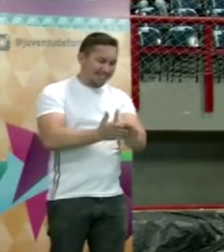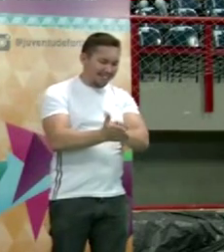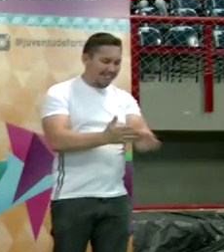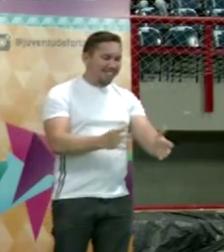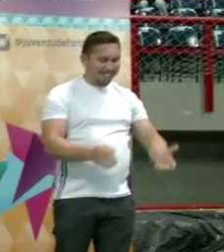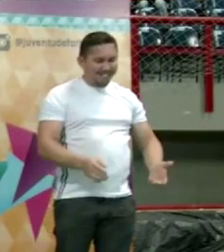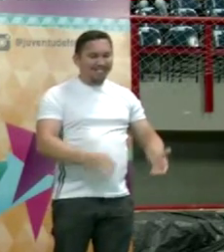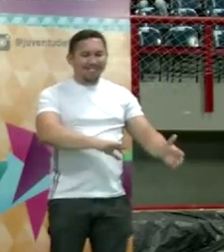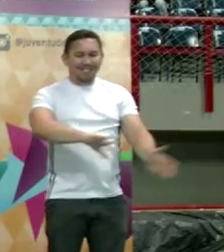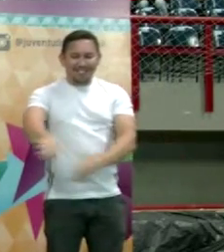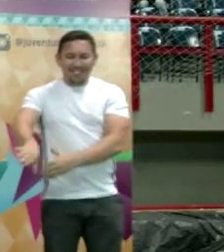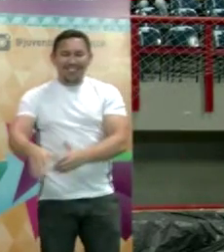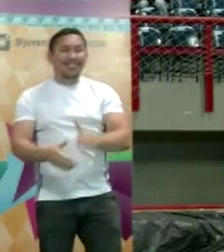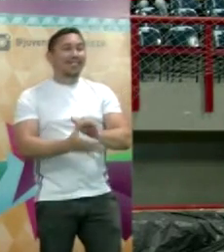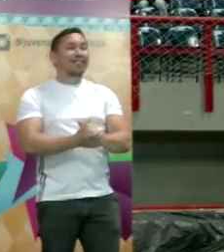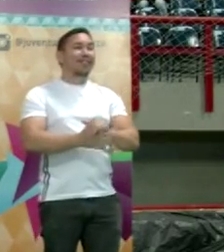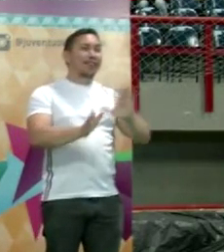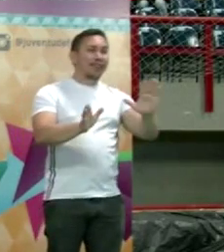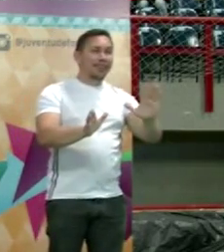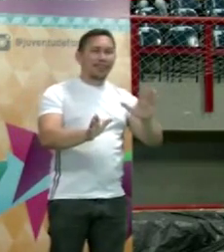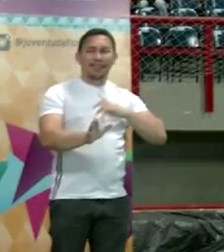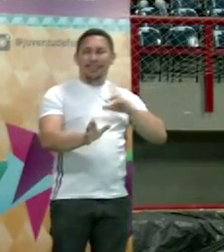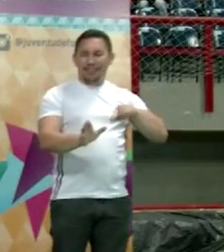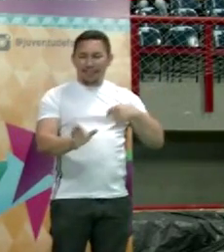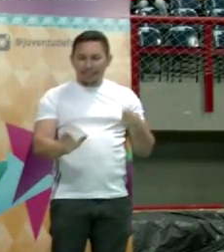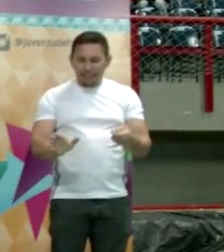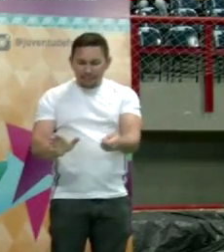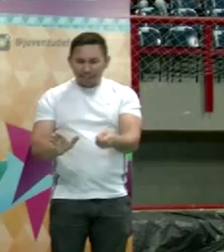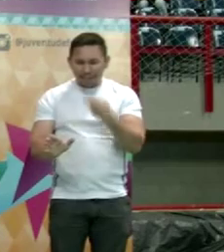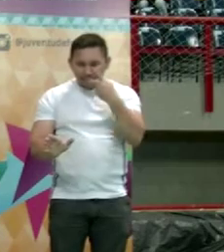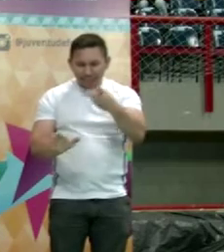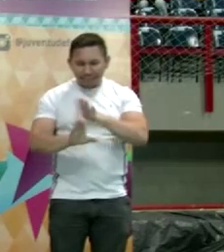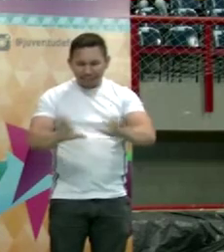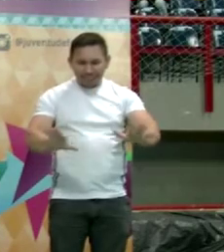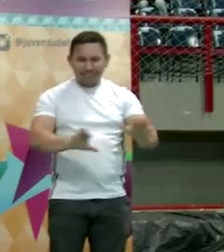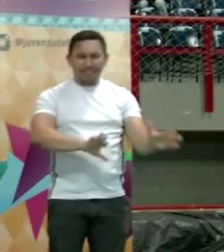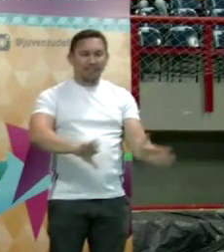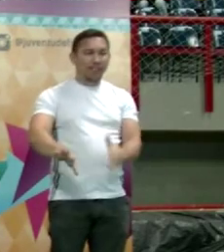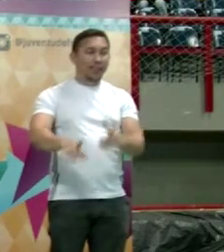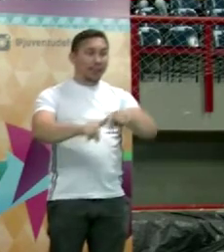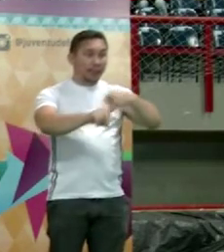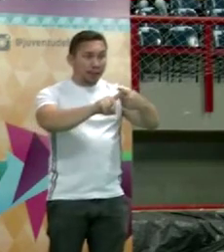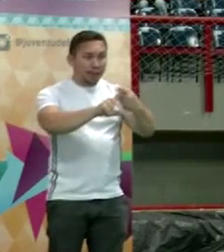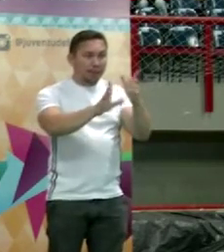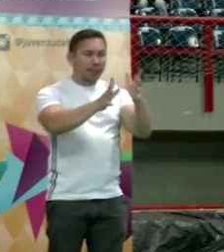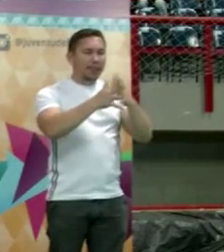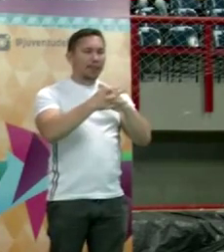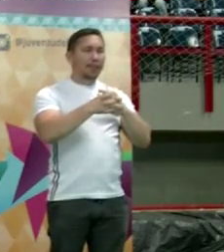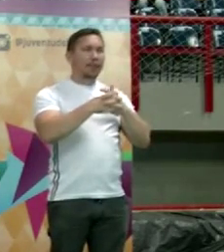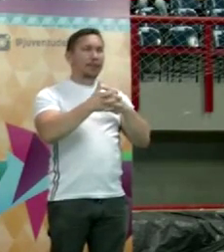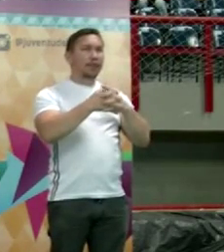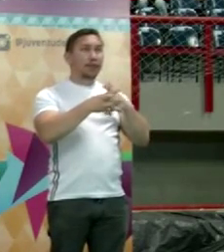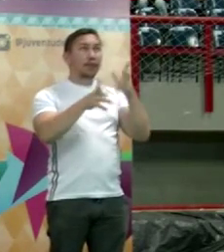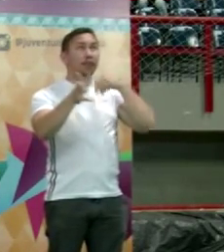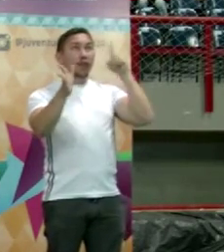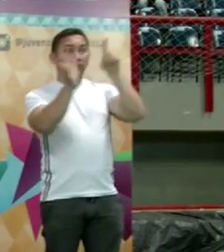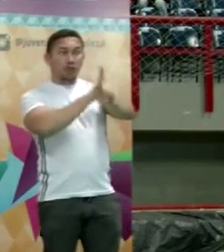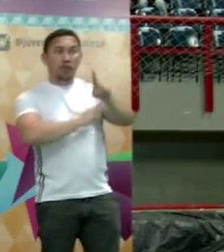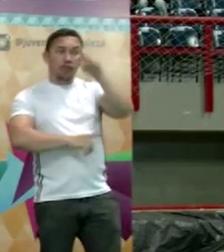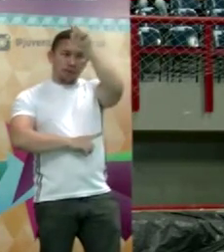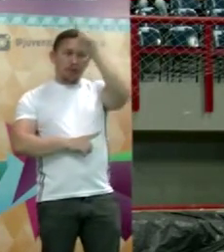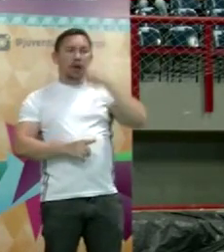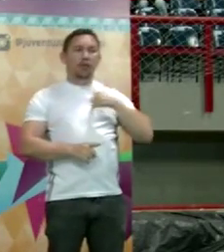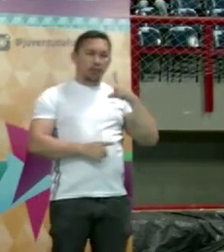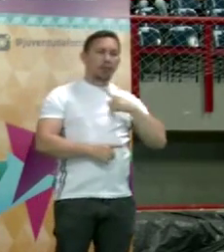esmagadas. É só fazer assim que eu falo. Olha, vão lhe perguntar na